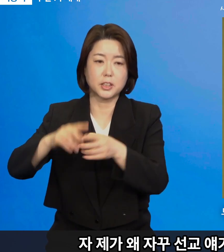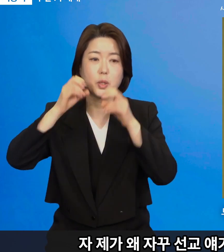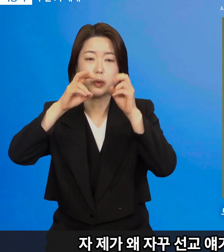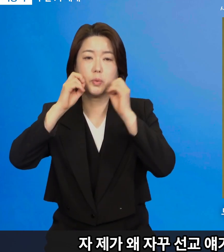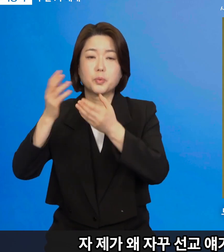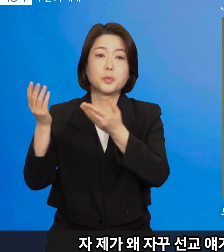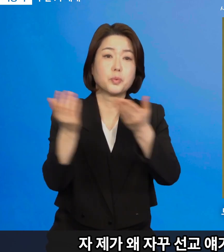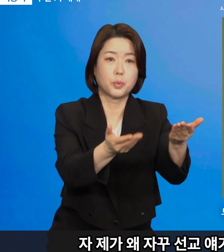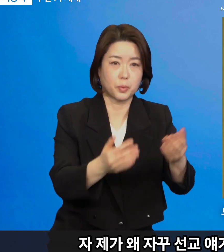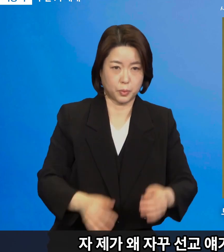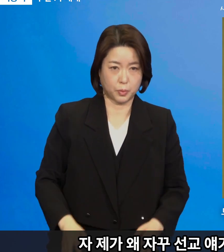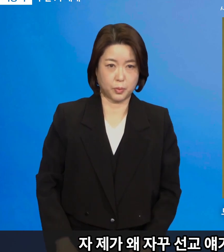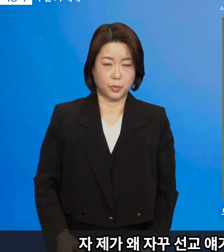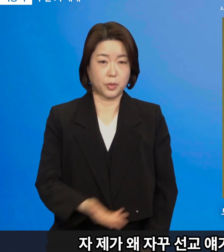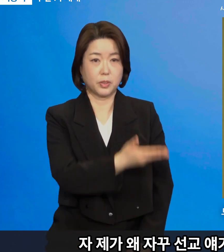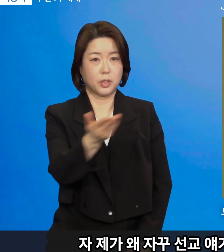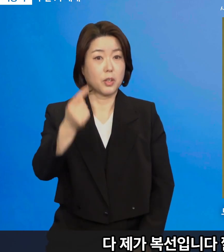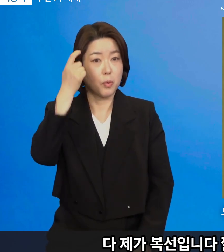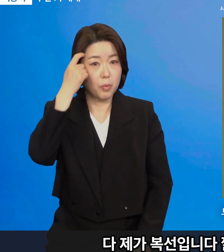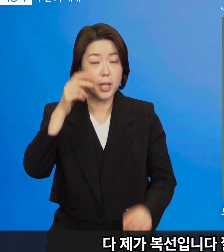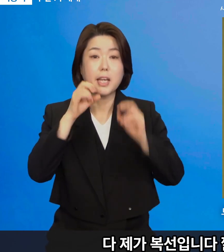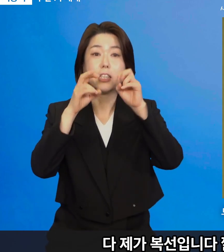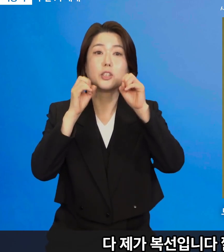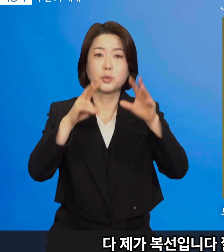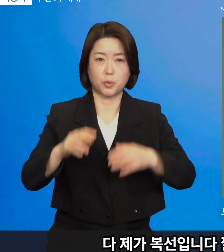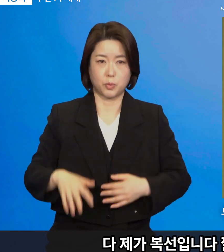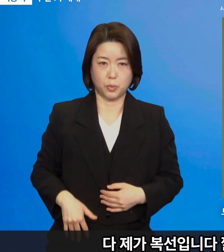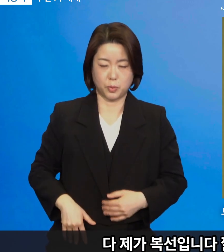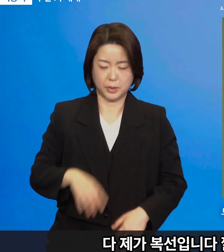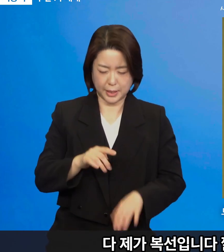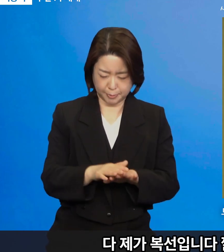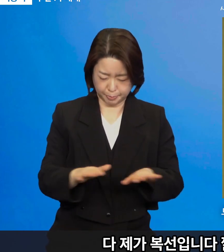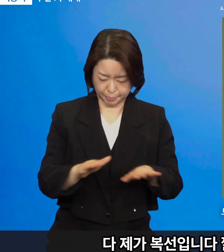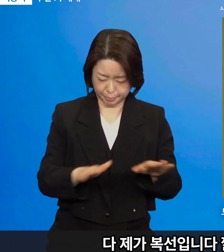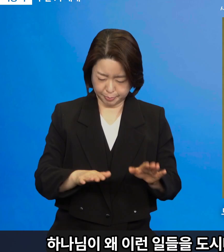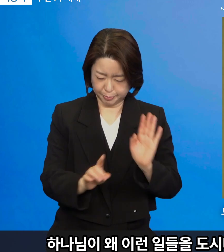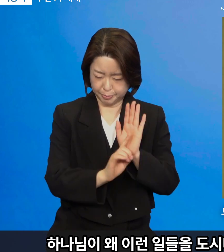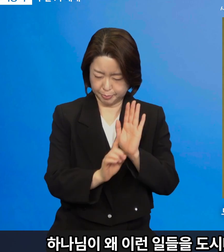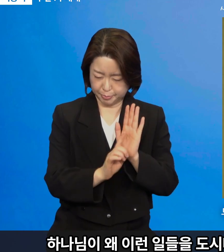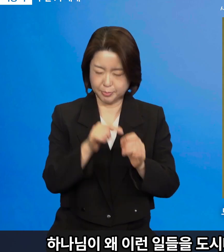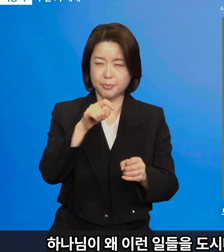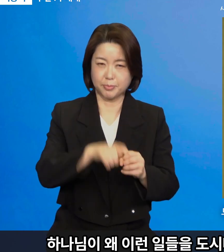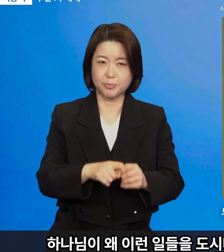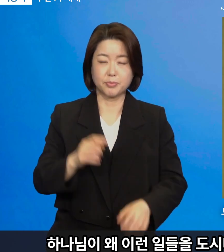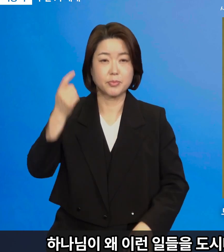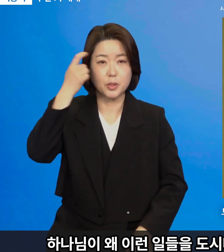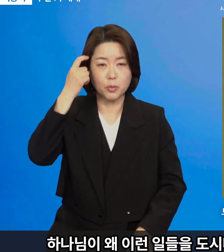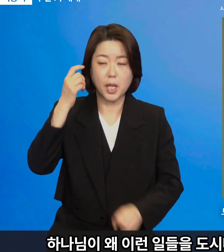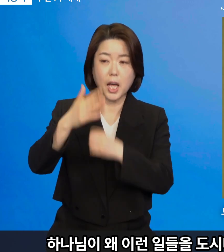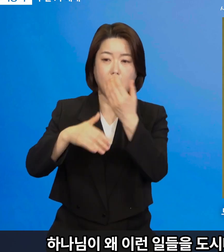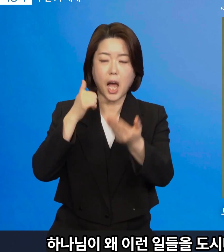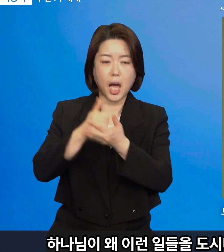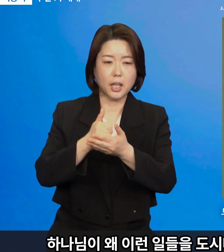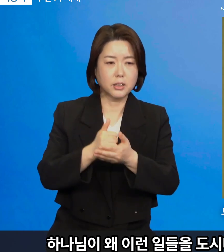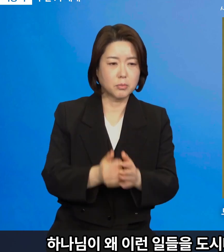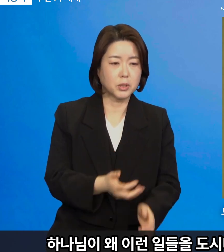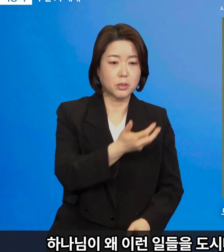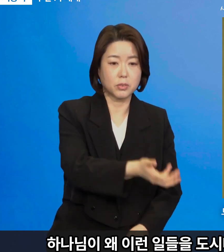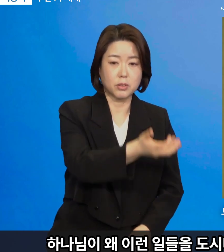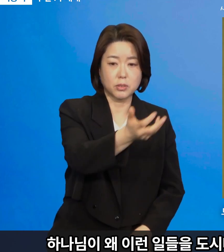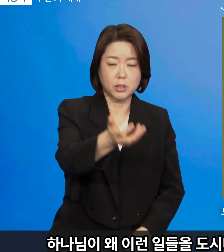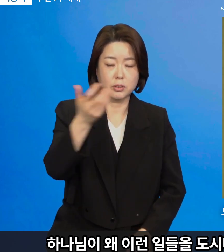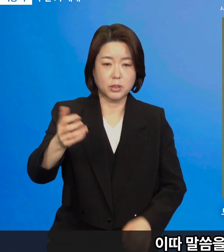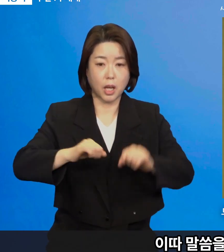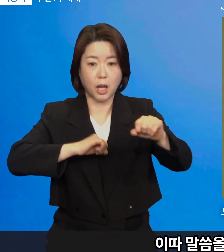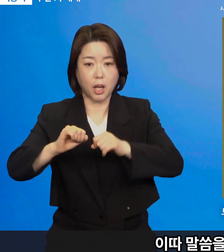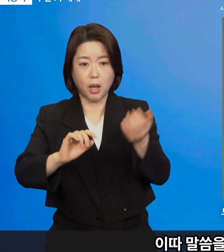자꾸 선교 얘기하시는지 좀 잘 들어보세요. 다 제가 복선입니다. 깔아두는 거예요. 지금 하나님이 왜 이런 일들을 도시마다 돌아다니면서